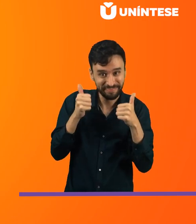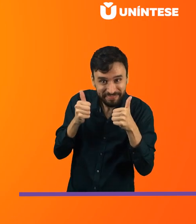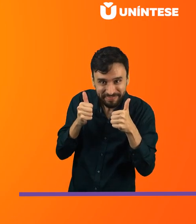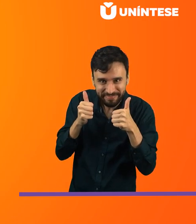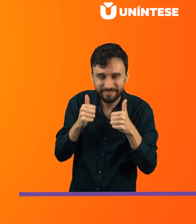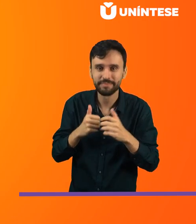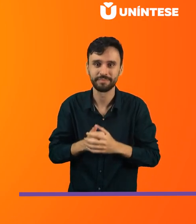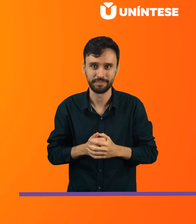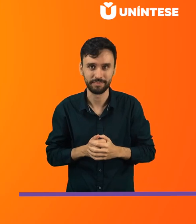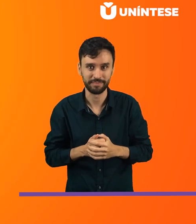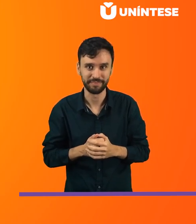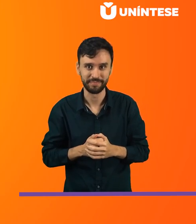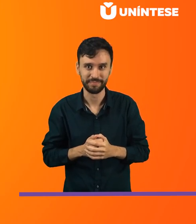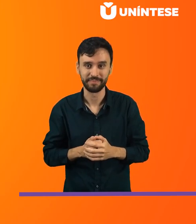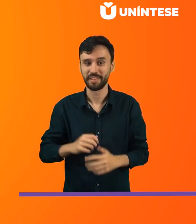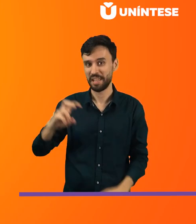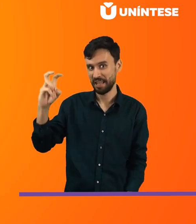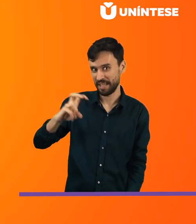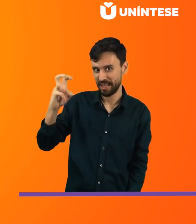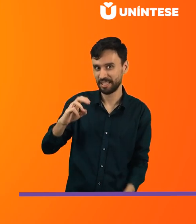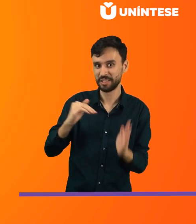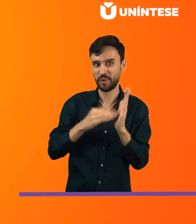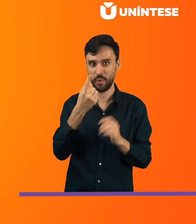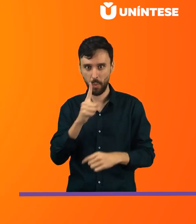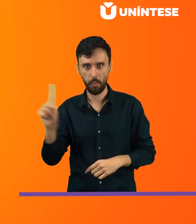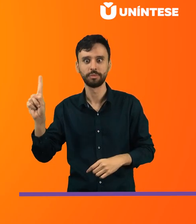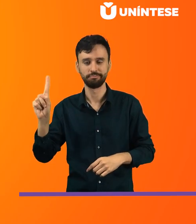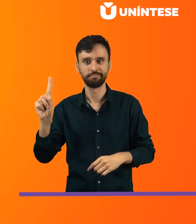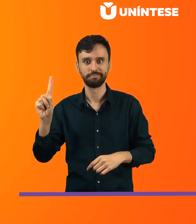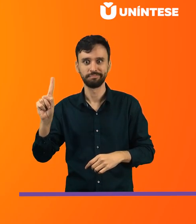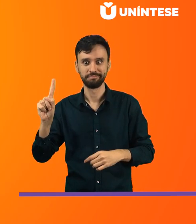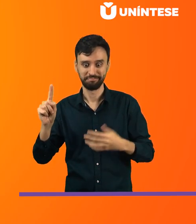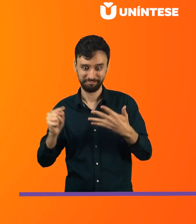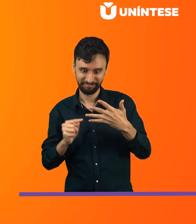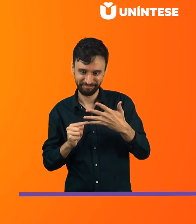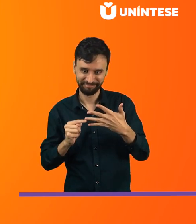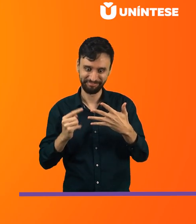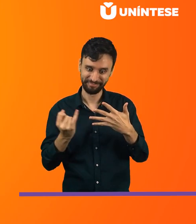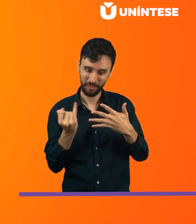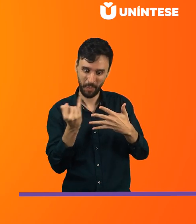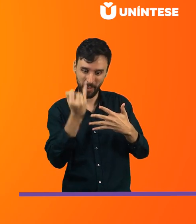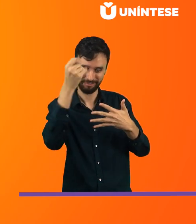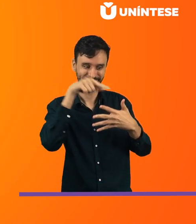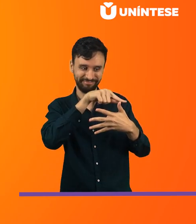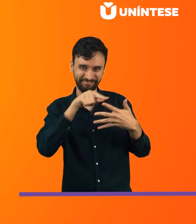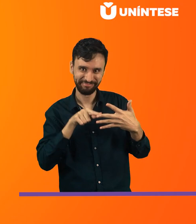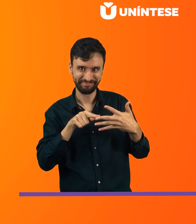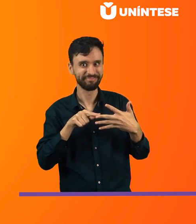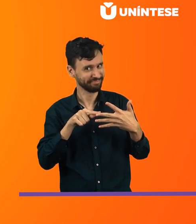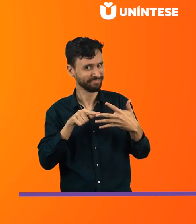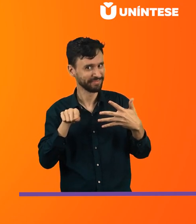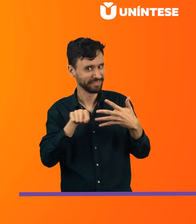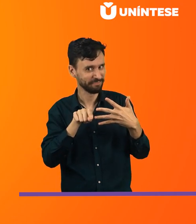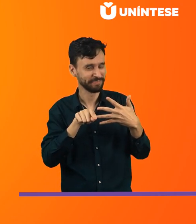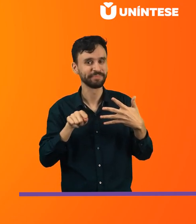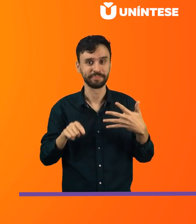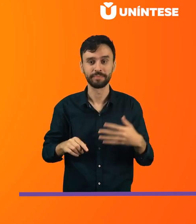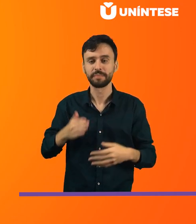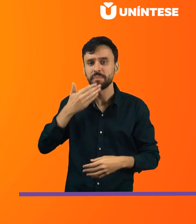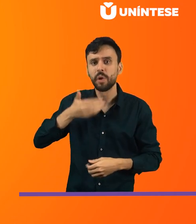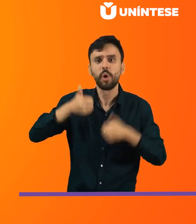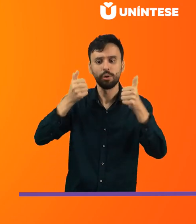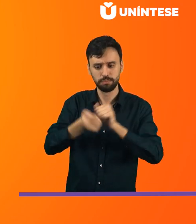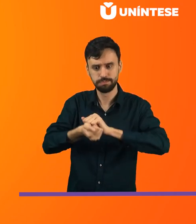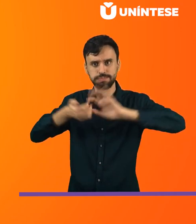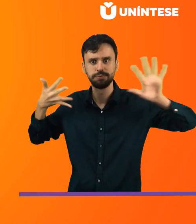E a última dica, e nada mais importante do que as outras, todas são importantes. Mas, para você melhorar